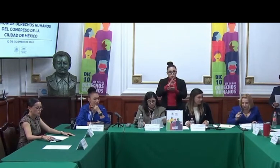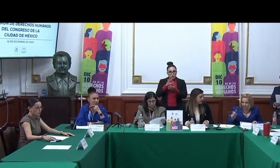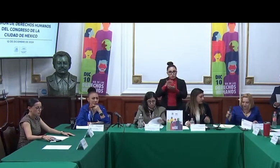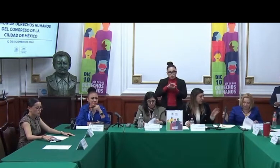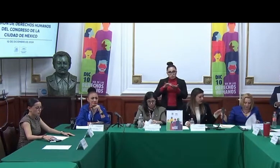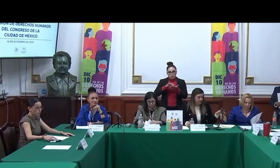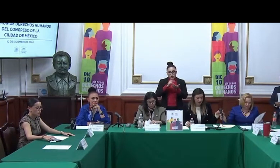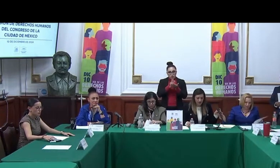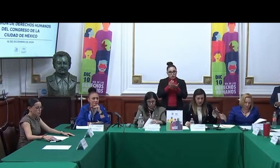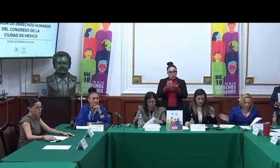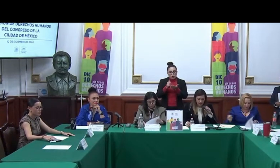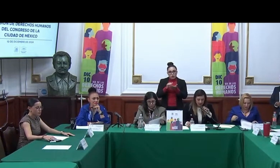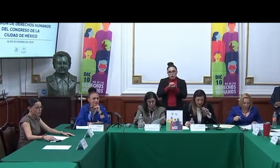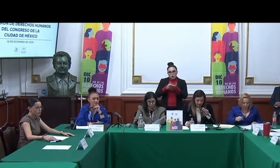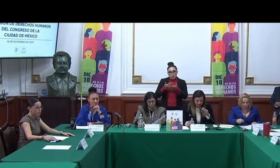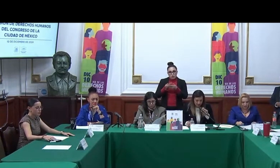presidenta.